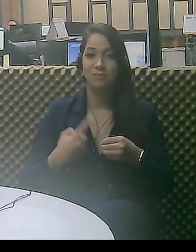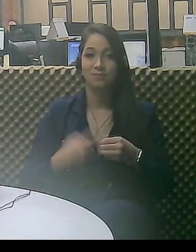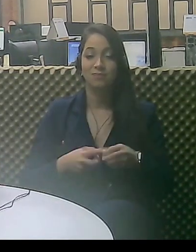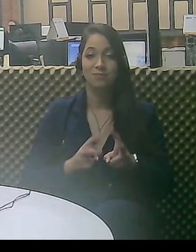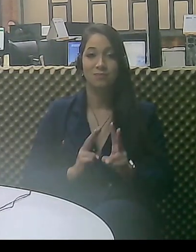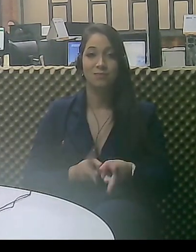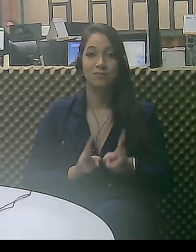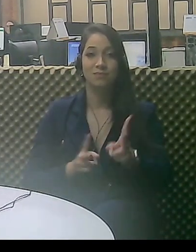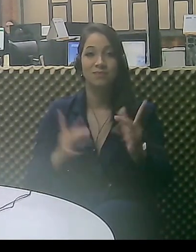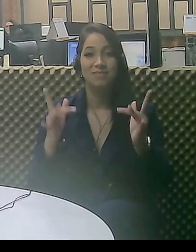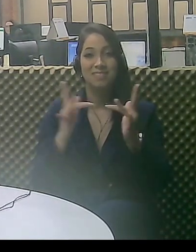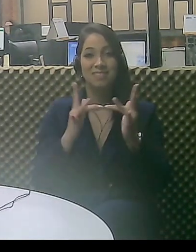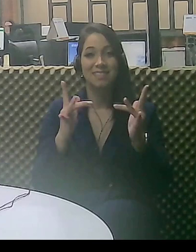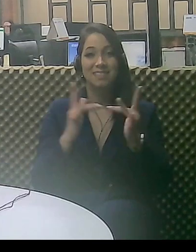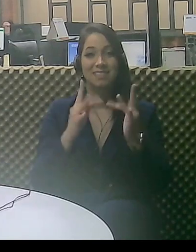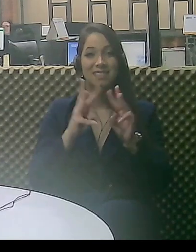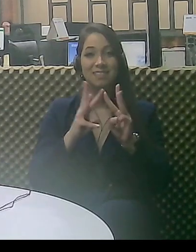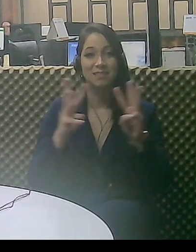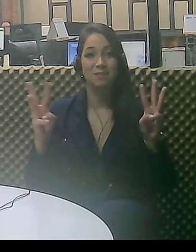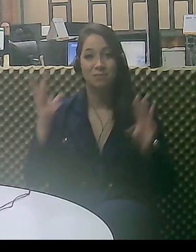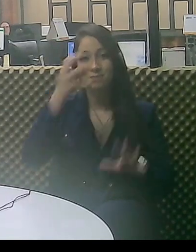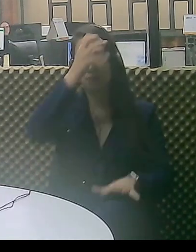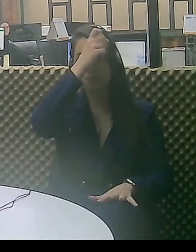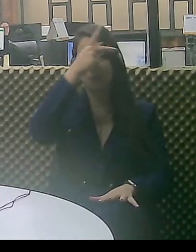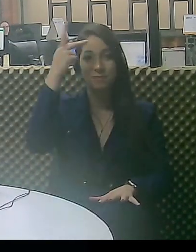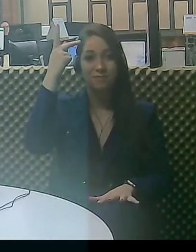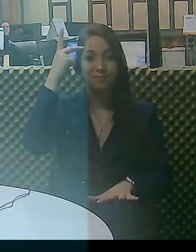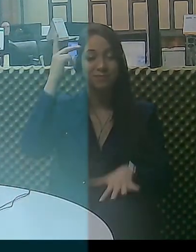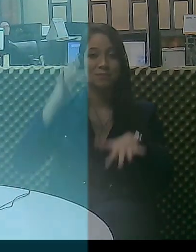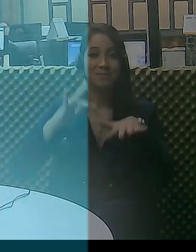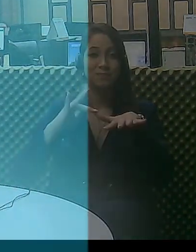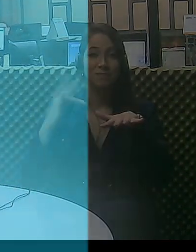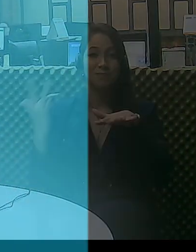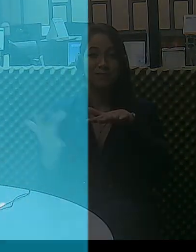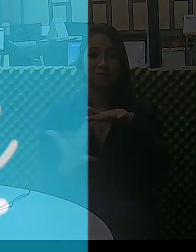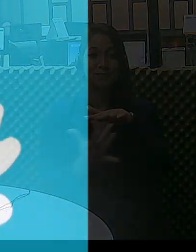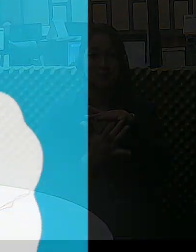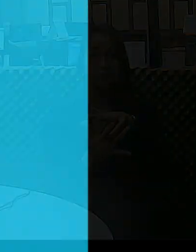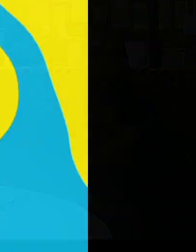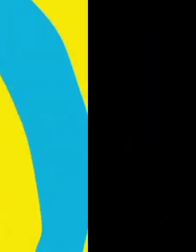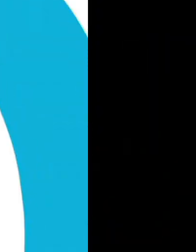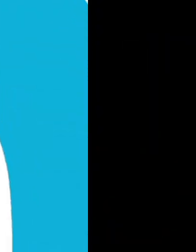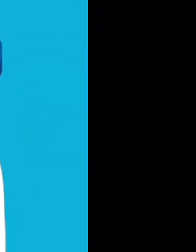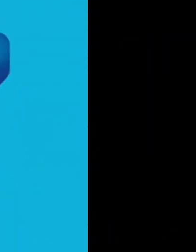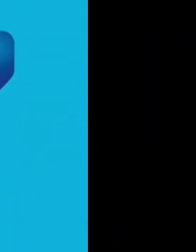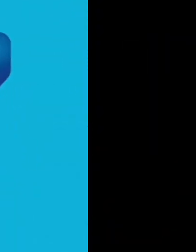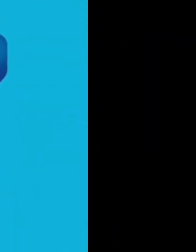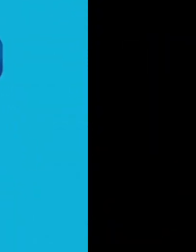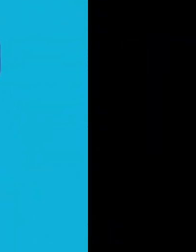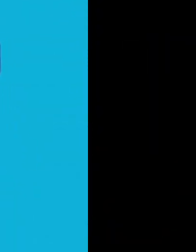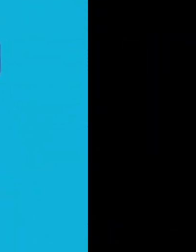nossa cidade continue conosco no portal da Prefeitura e nas redes